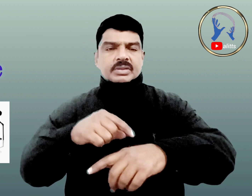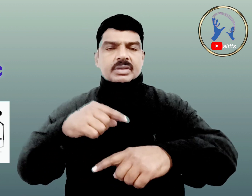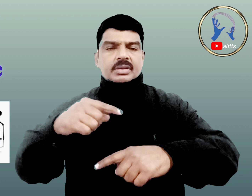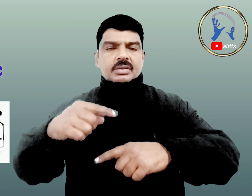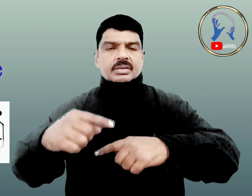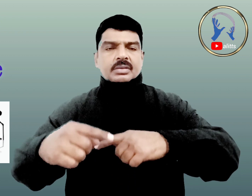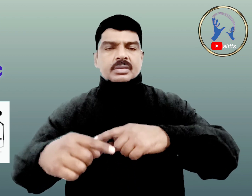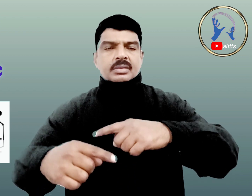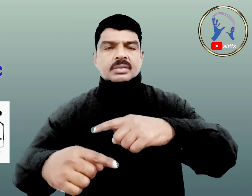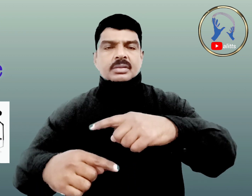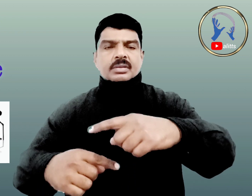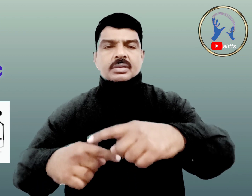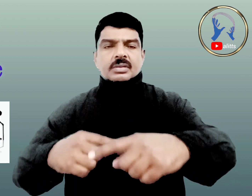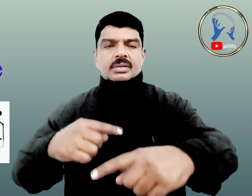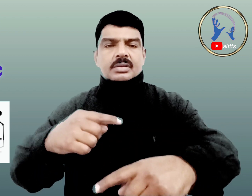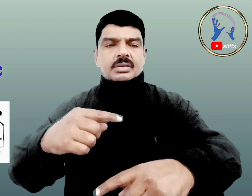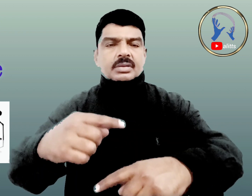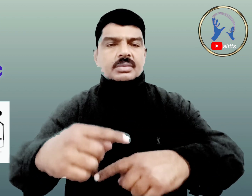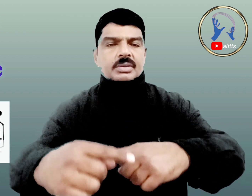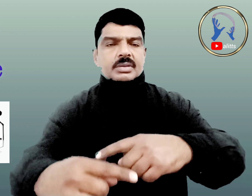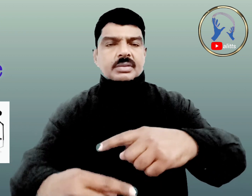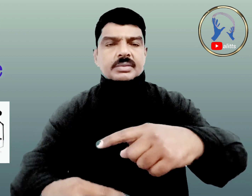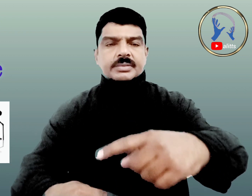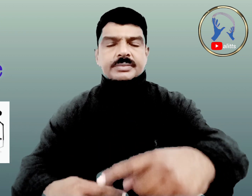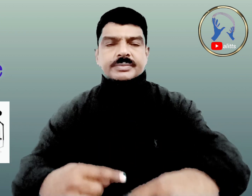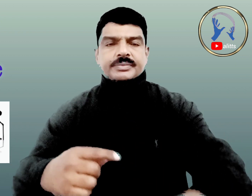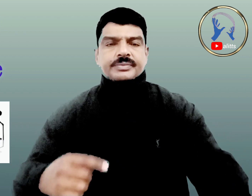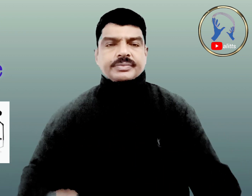जिंदगी, आगे बढ़ना।